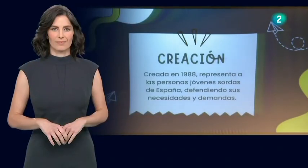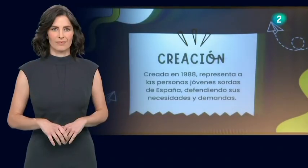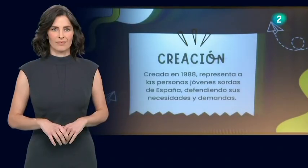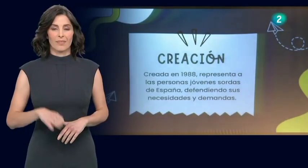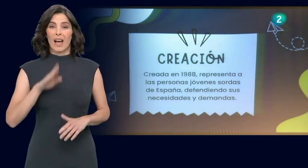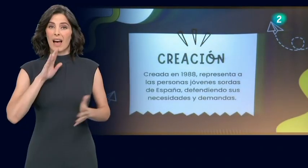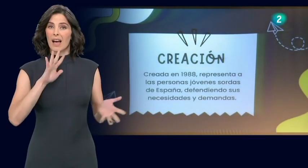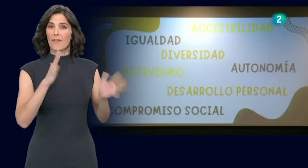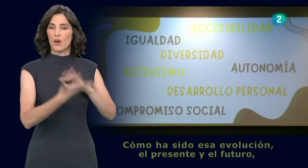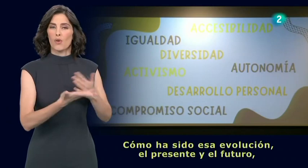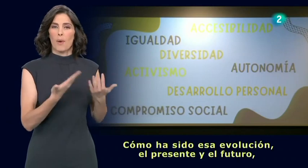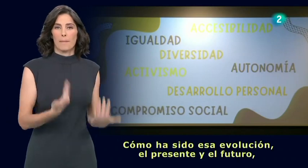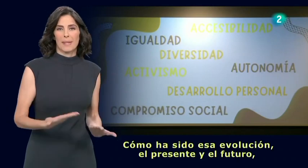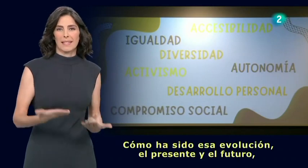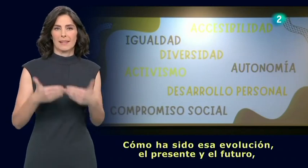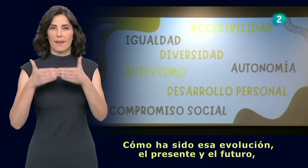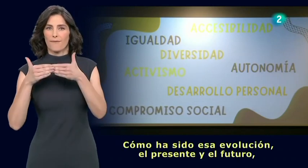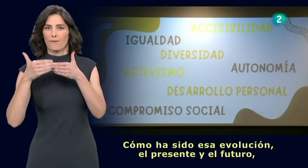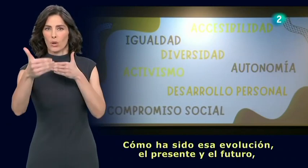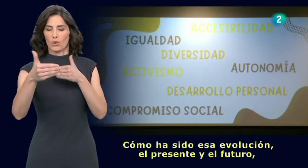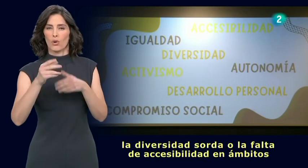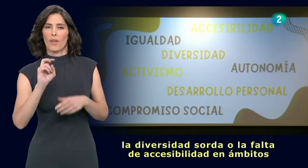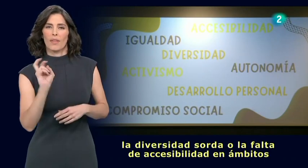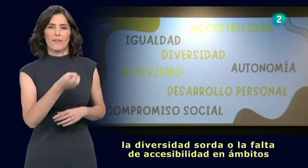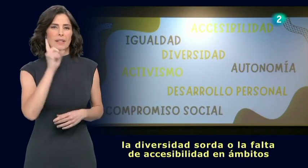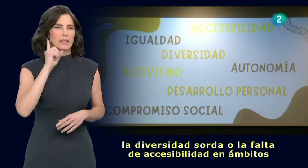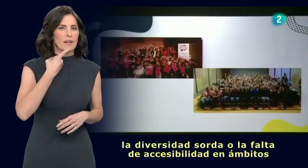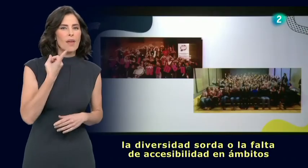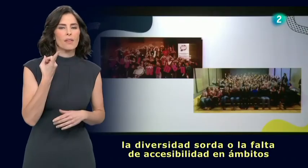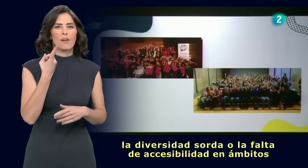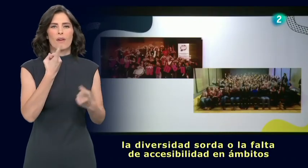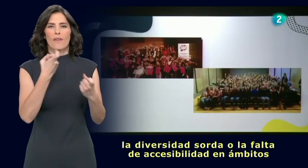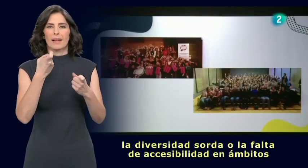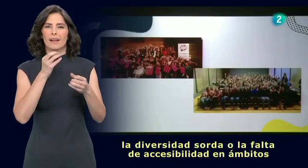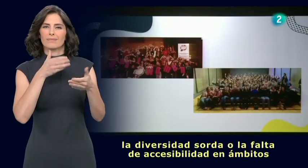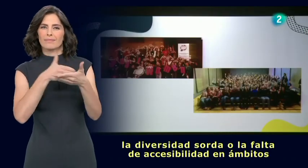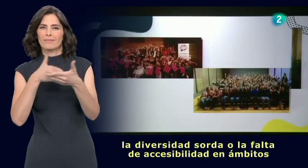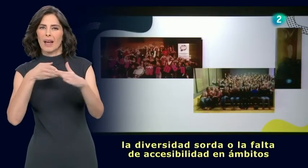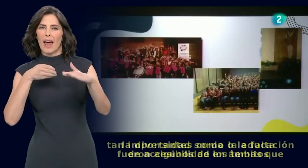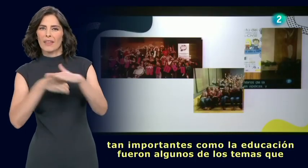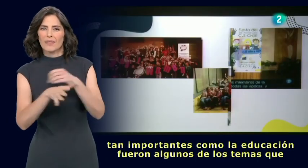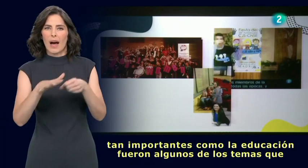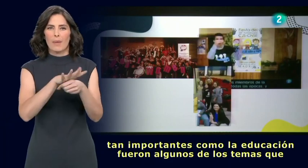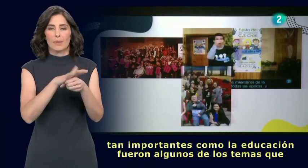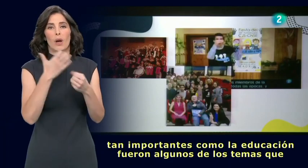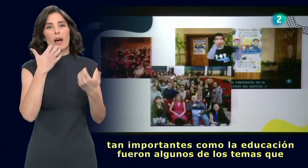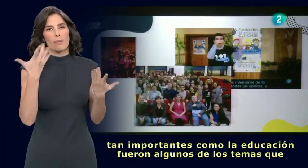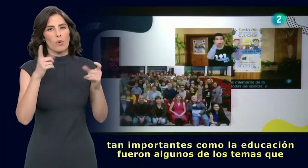Cómo ha sido esa evolución, el presente y el futuro, la diversidad sorda o la falta de accesibilidad en ámbitos tan importantes como la educación,